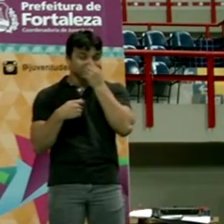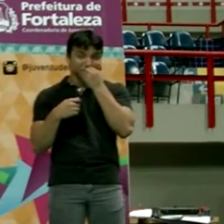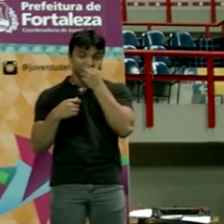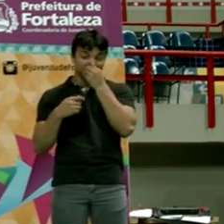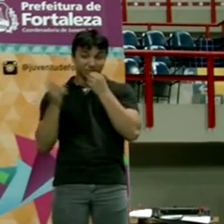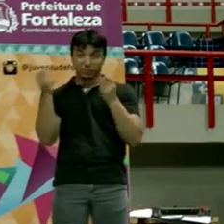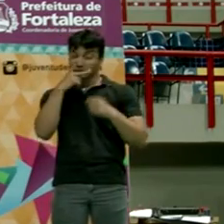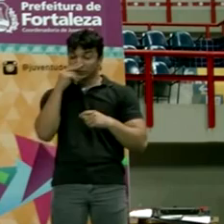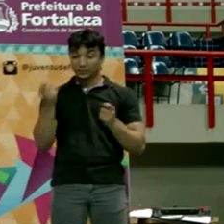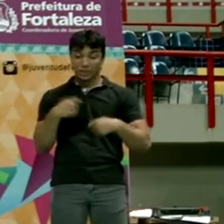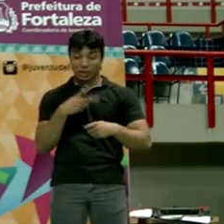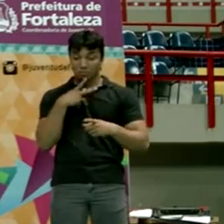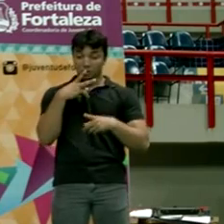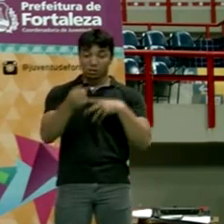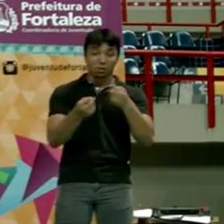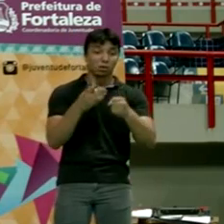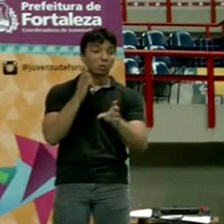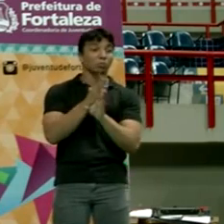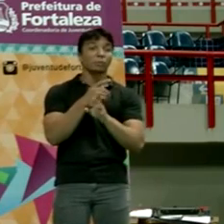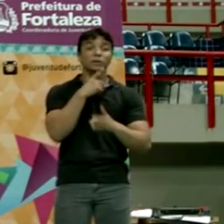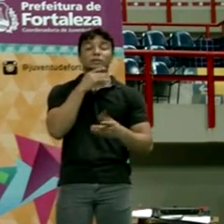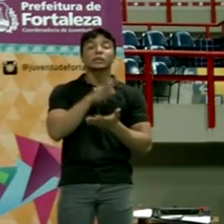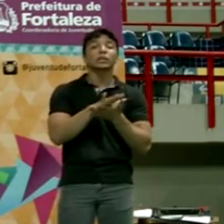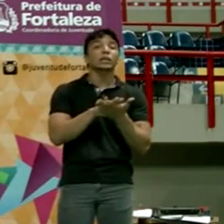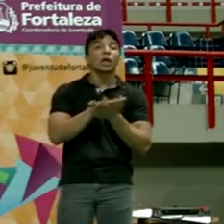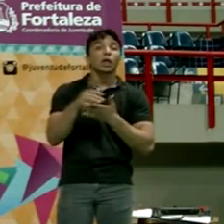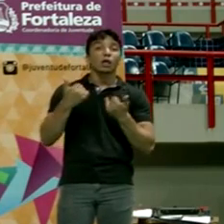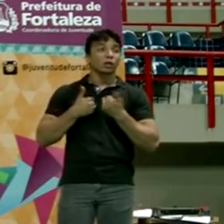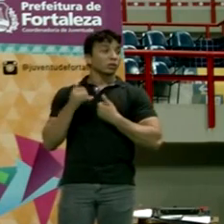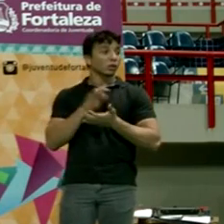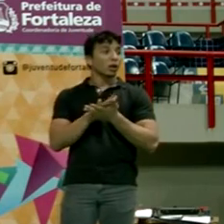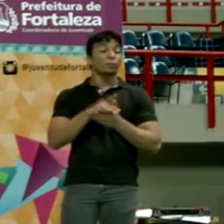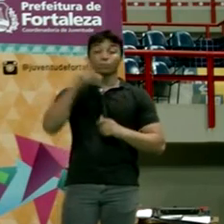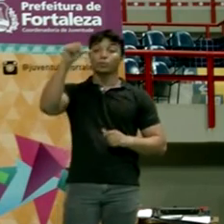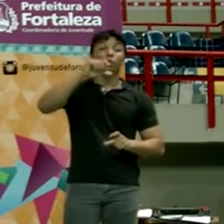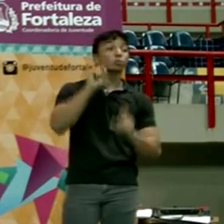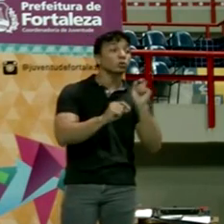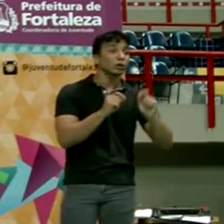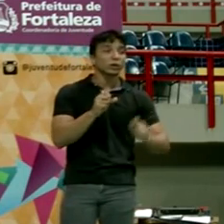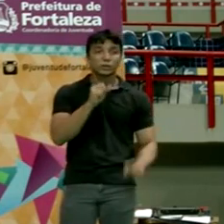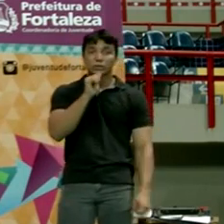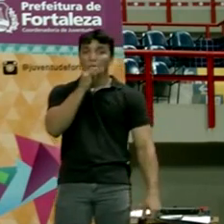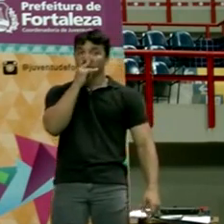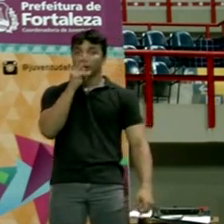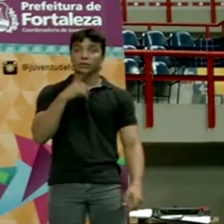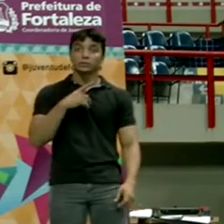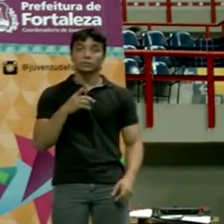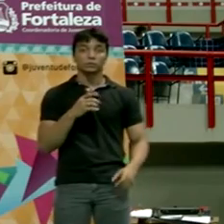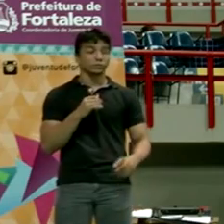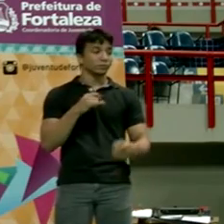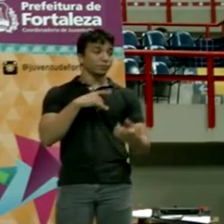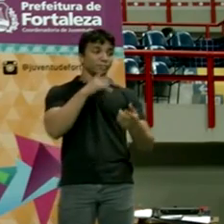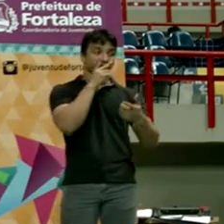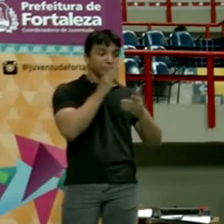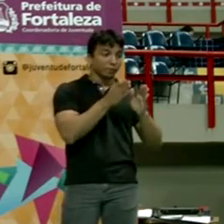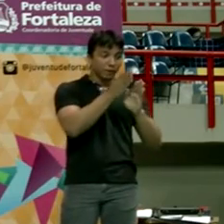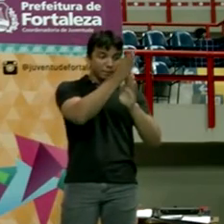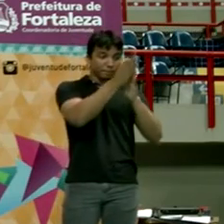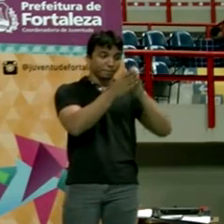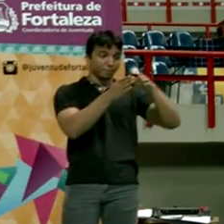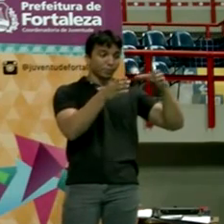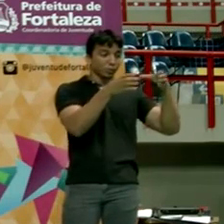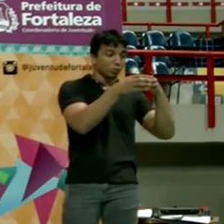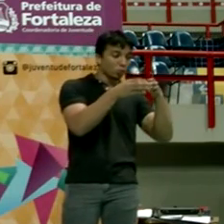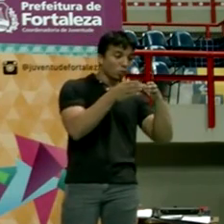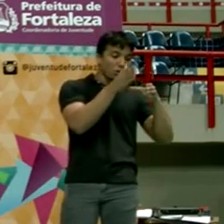maioria no parlamento? Não, porque não passa nada. E mais grave, se metade mais um da Câmara